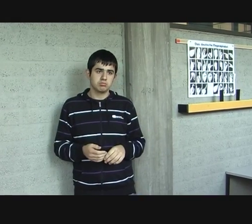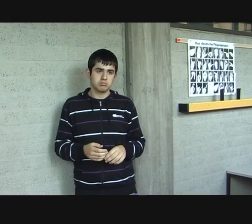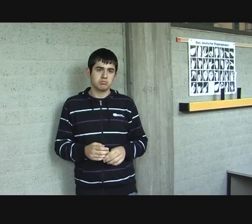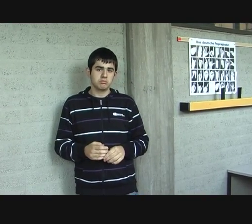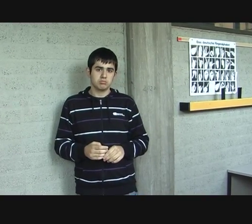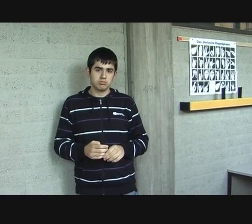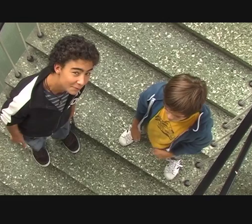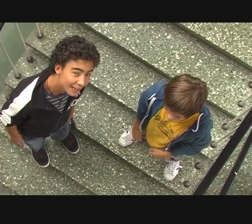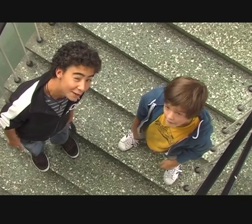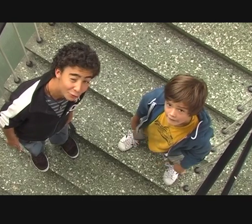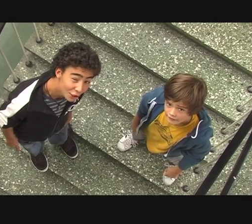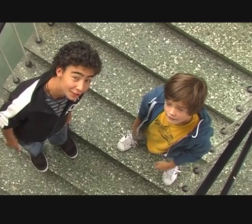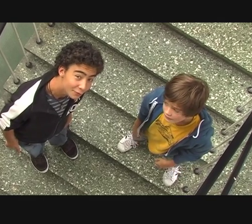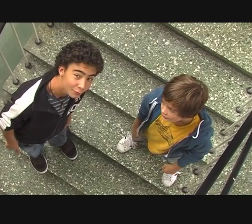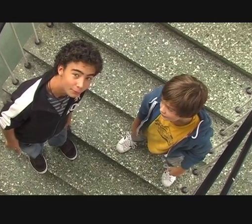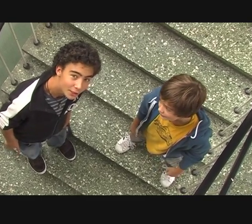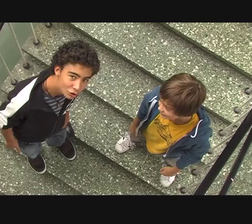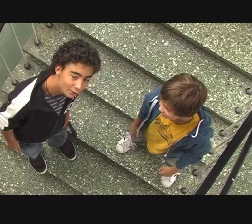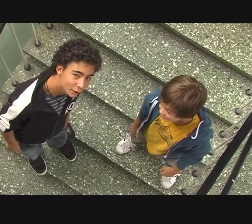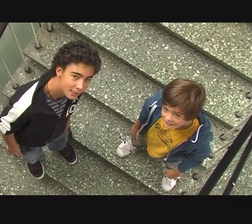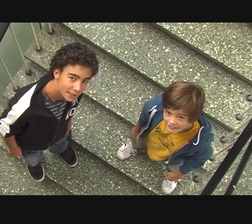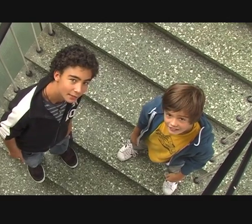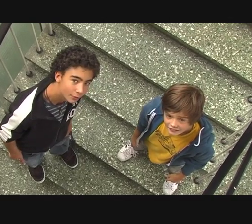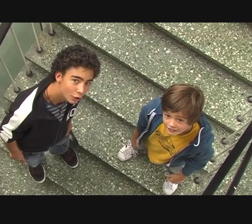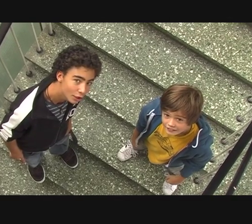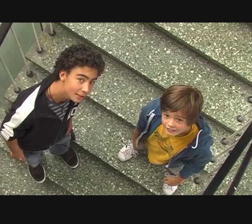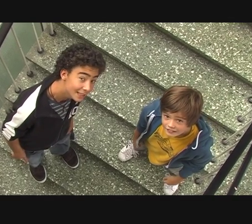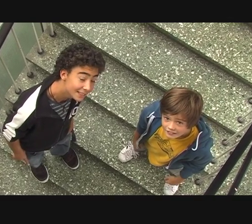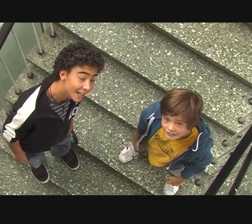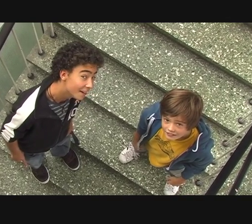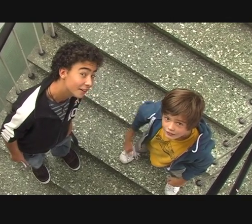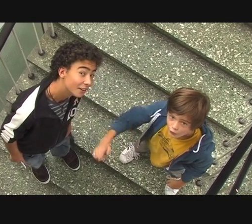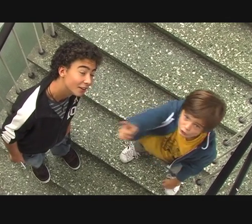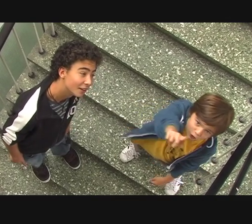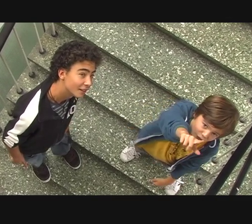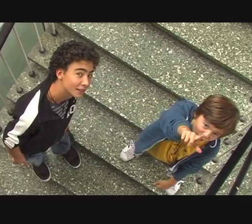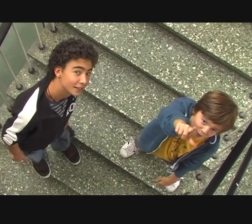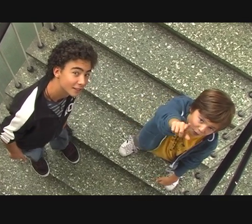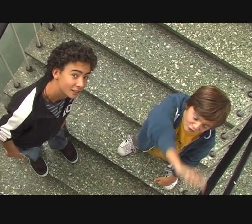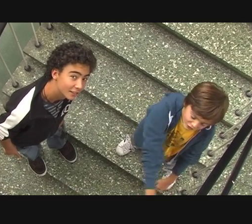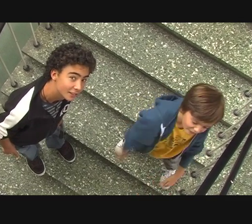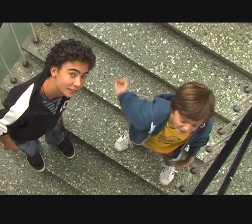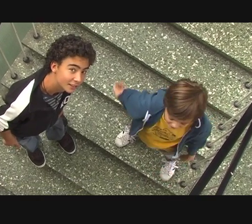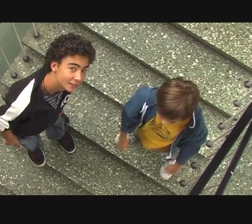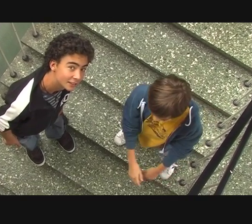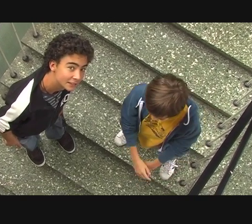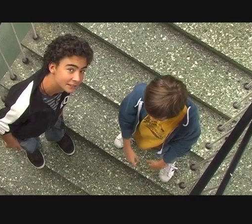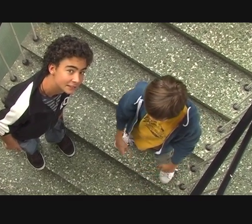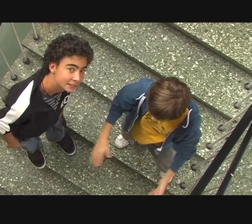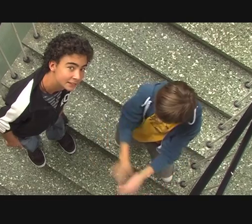halt genau bedeutet. Ich habe Freundschaften bei Schülerportal an, von dort ihr mich kennt. Und schützt euer Profil.